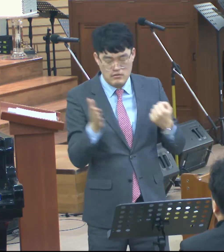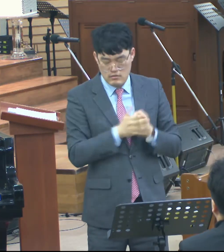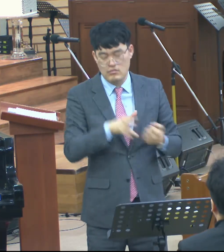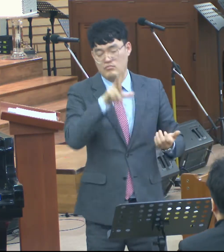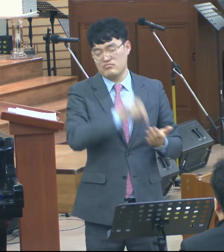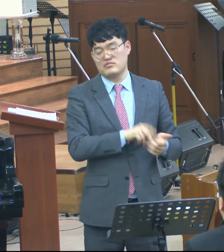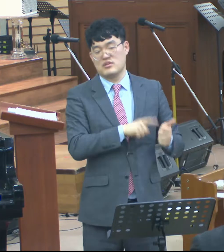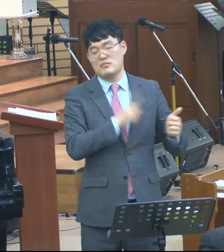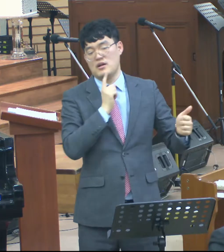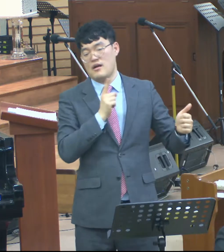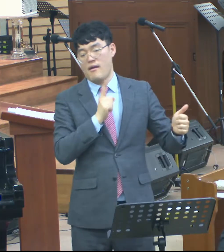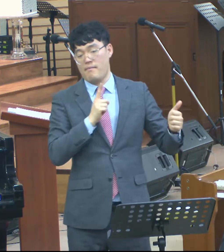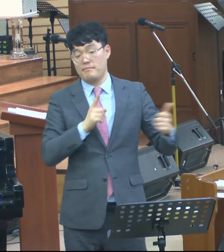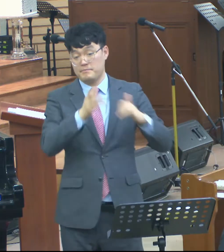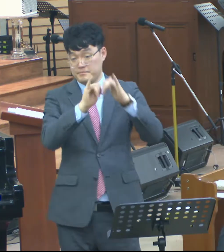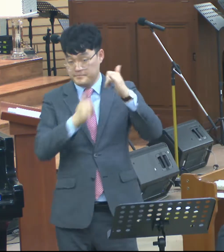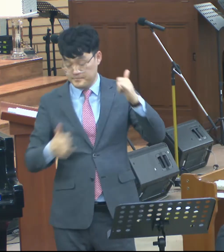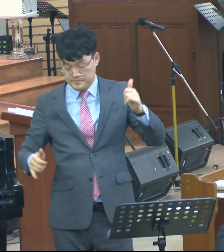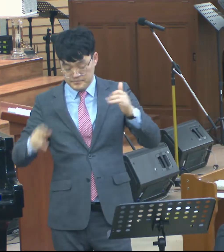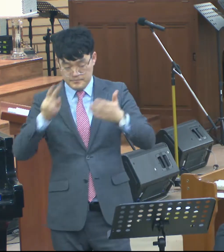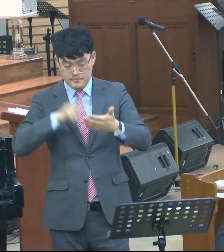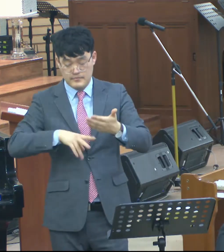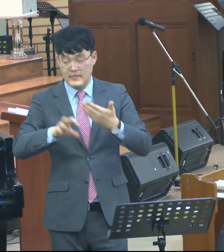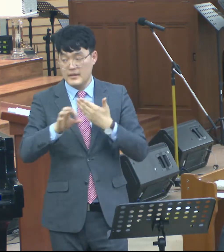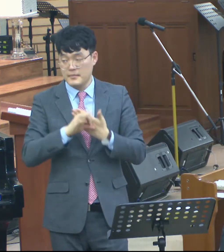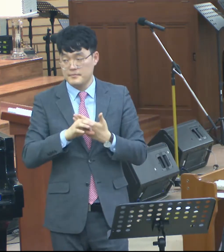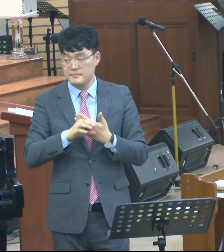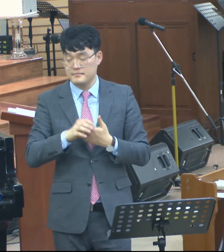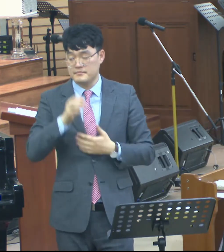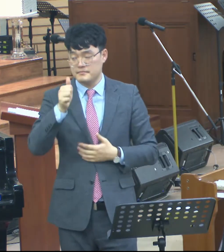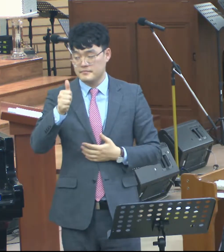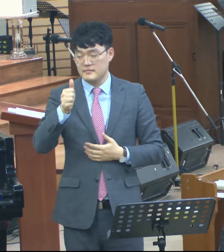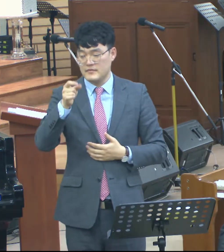역사를 보면 헤롯이 처제를 데리고 살았다고요.